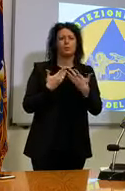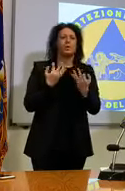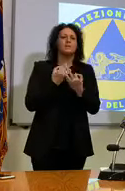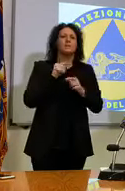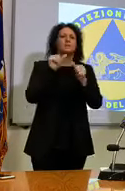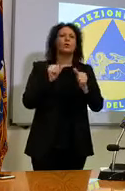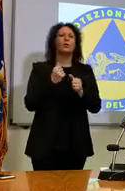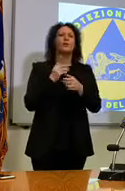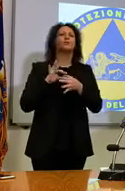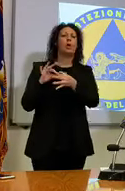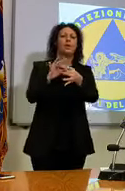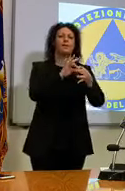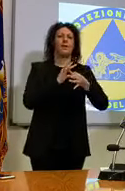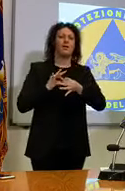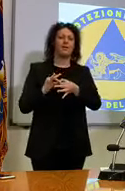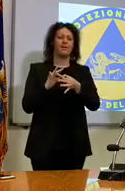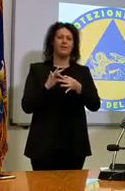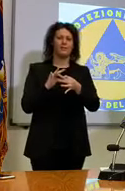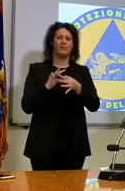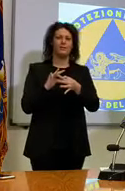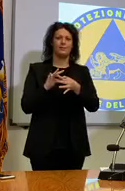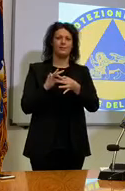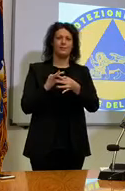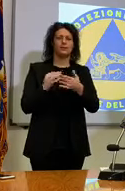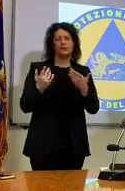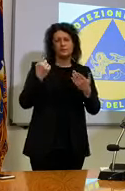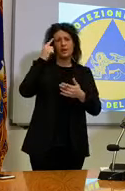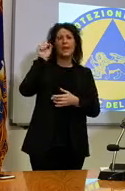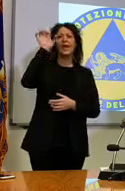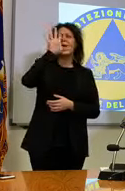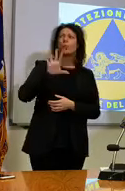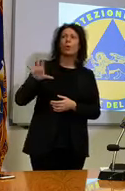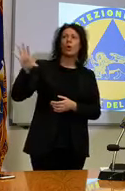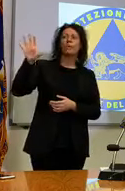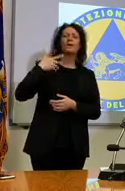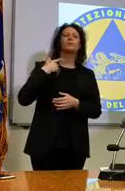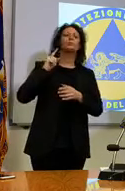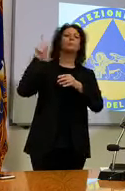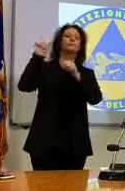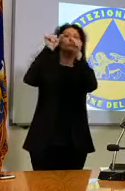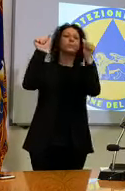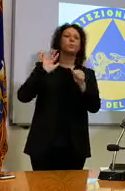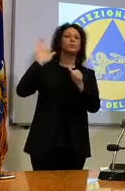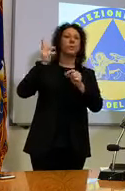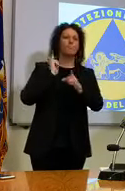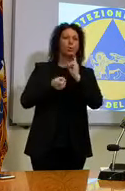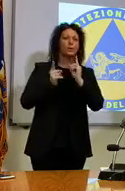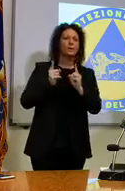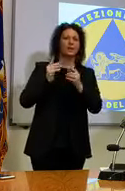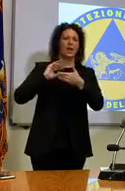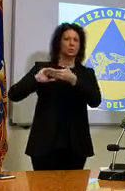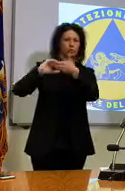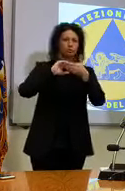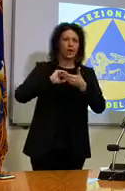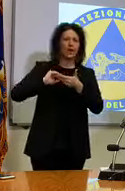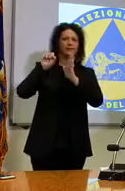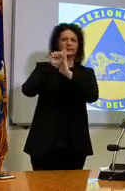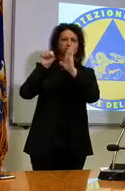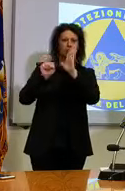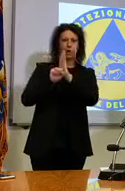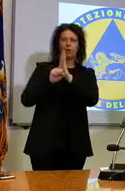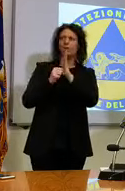solidarietà, ma è un fatto anche di coerenza, perché l'Europa ha una dimensione politica, sociale, culturale, storica, le sta